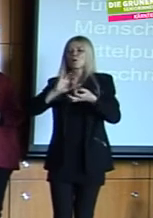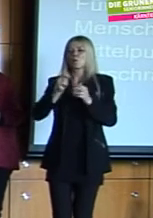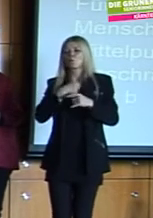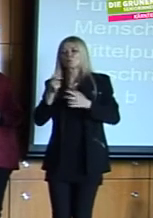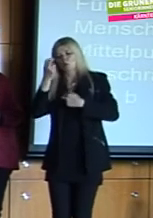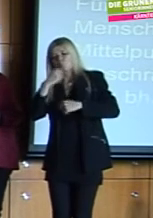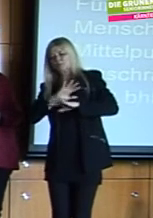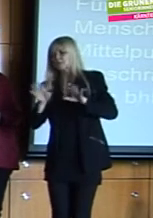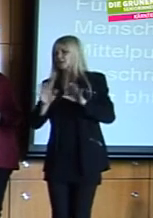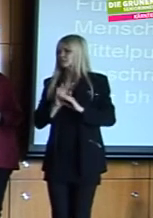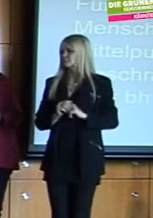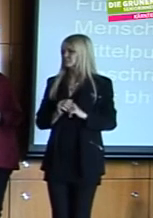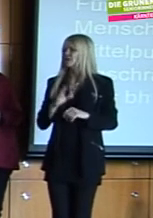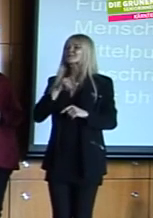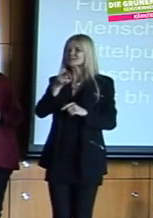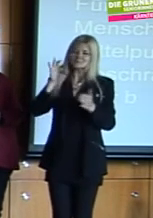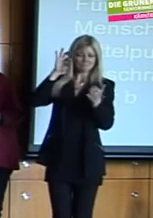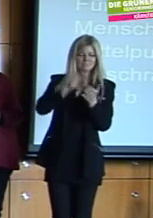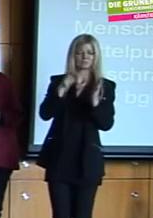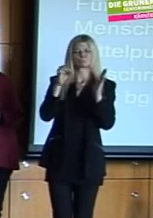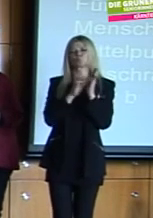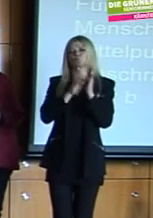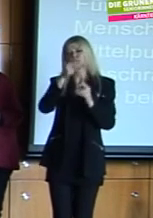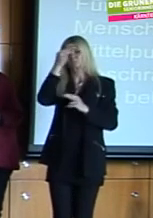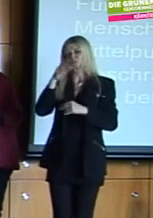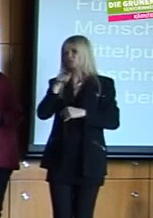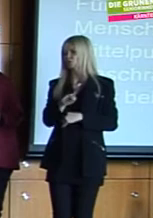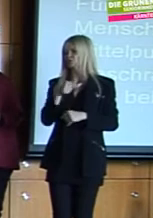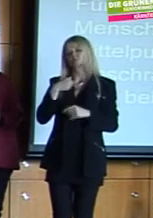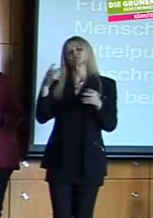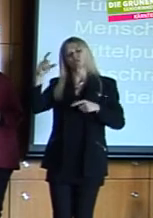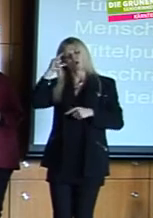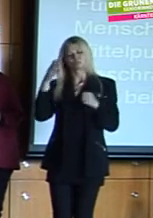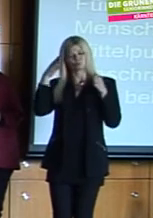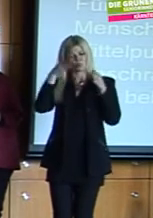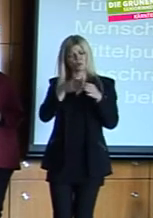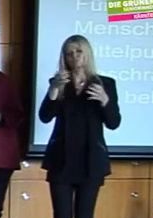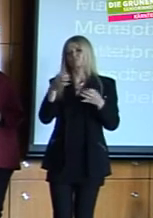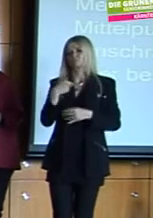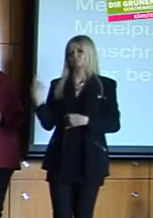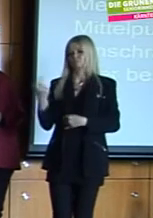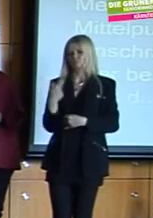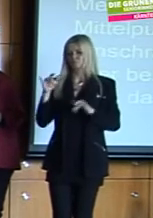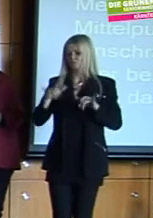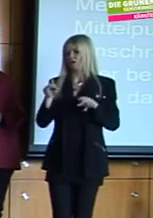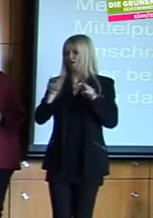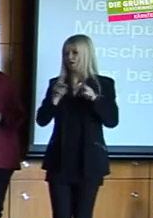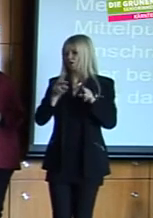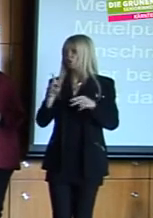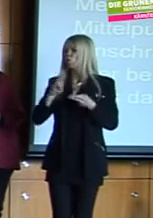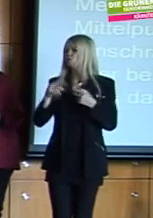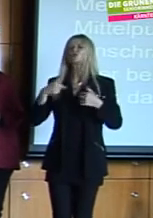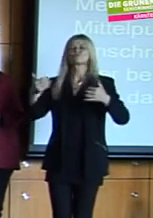wird. Das ist, glaube ich, die Hauptorientierung, die wir haben. Im Übrigen freue ich mich noch einmal über die Umtextung